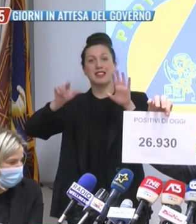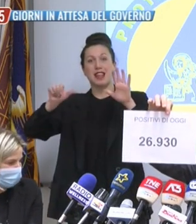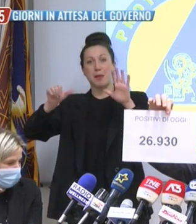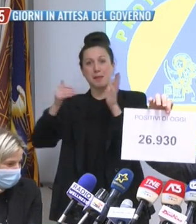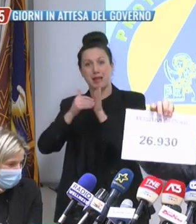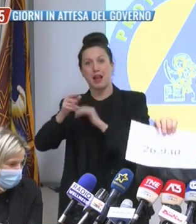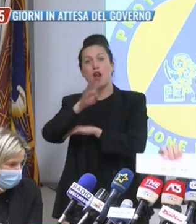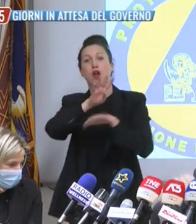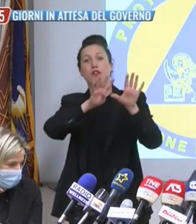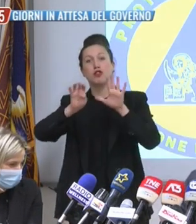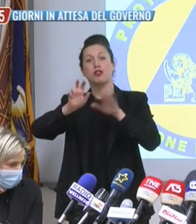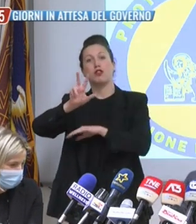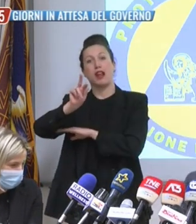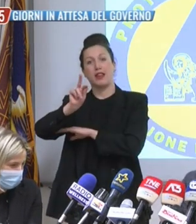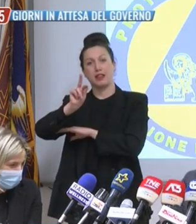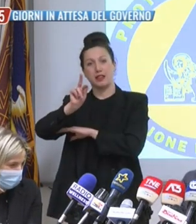26.930.